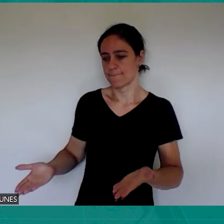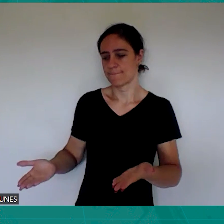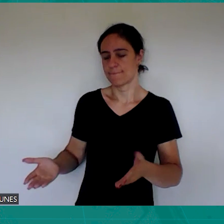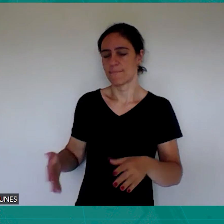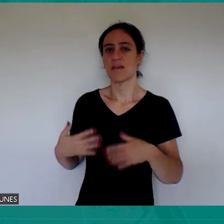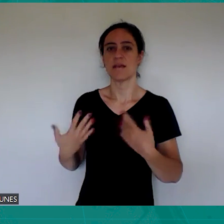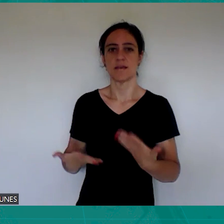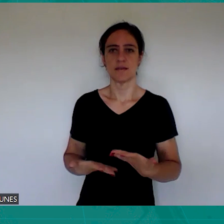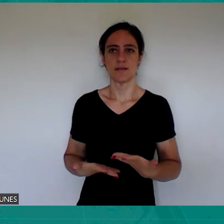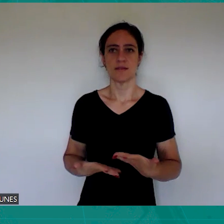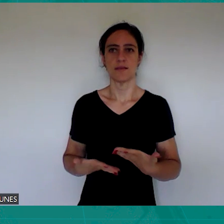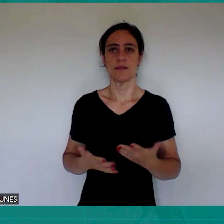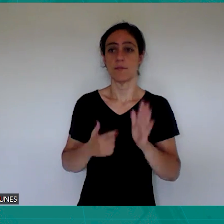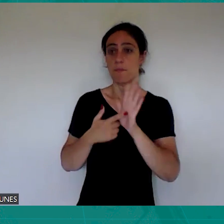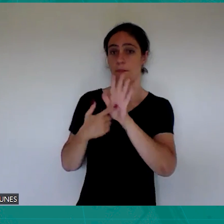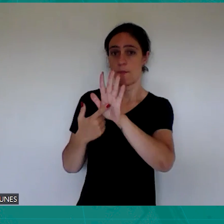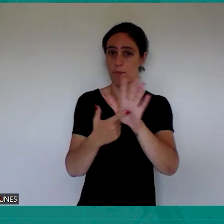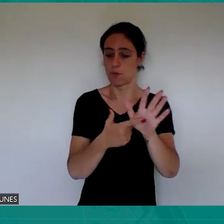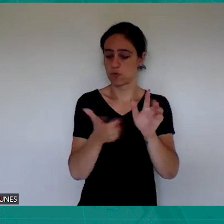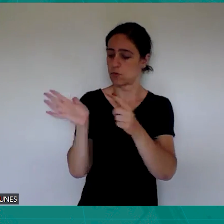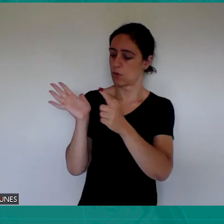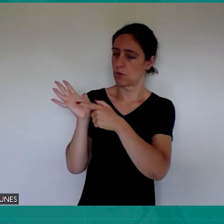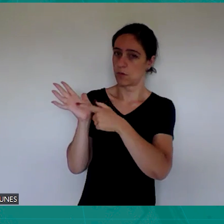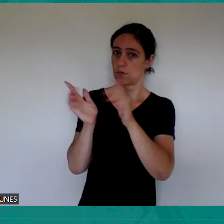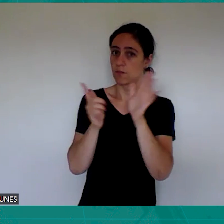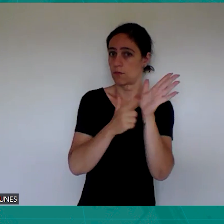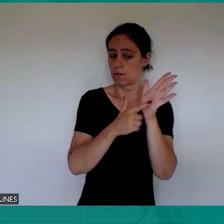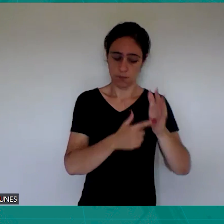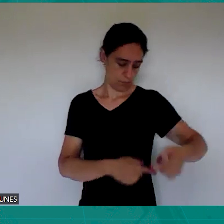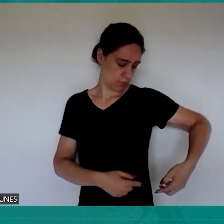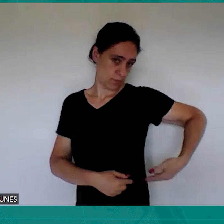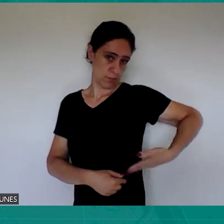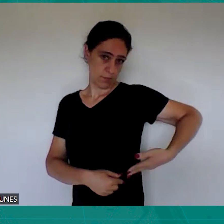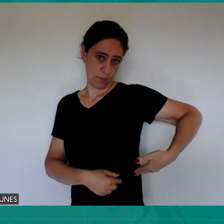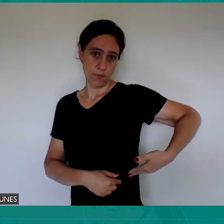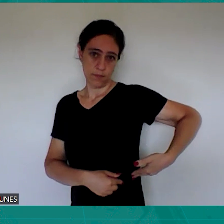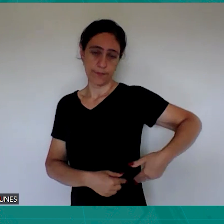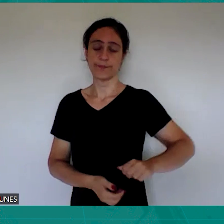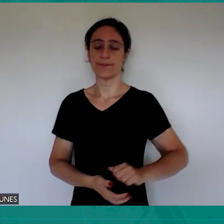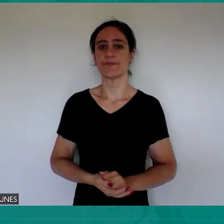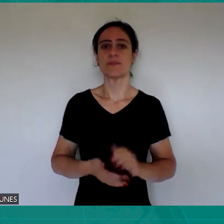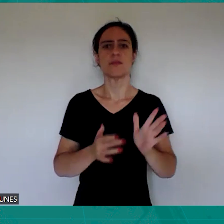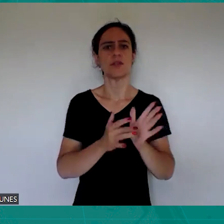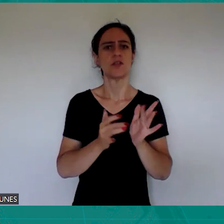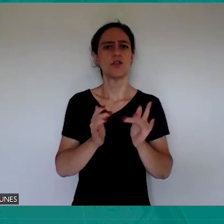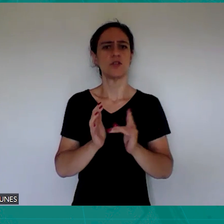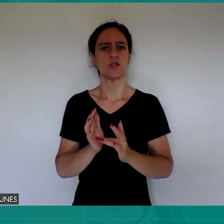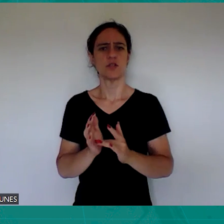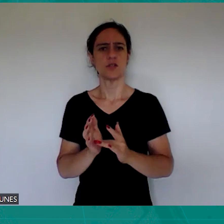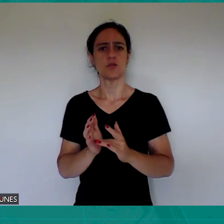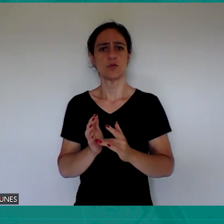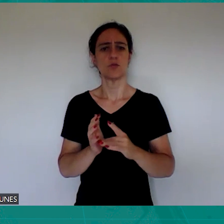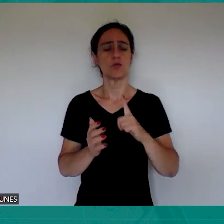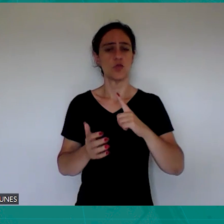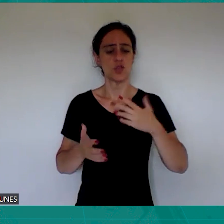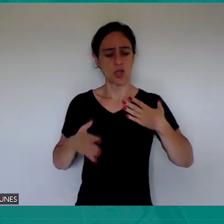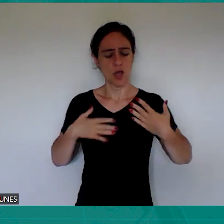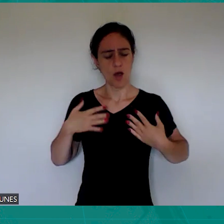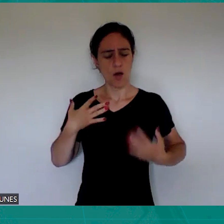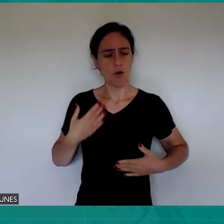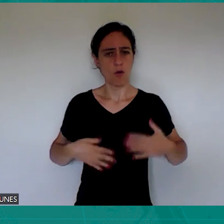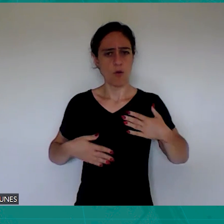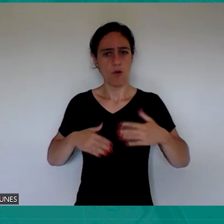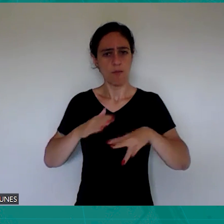lhes mostrou as mãos e o lado. Irmão, isso que é mistério. Esses Jesus estavam com um corpo de